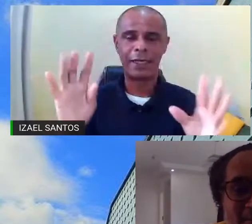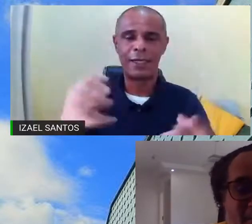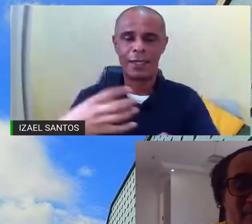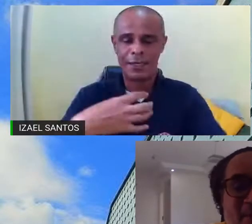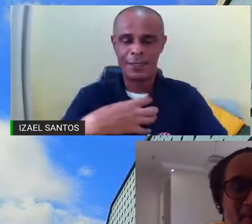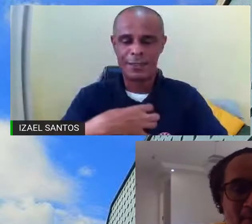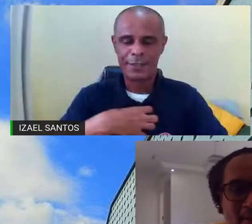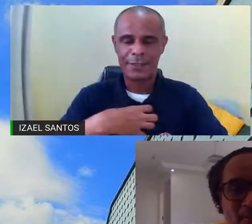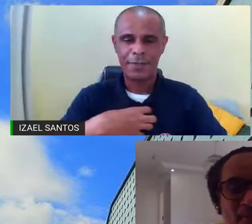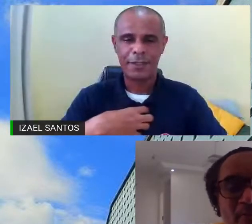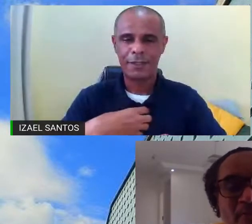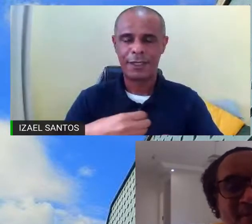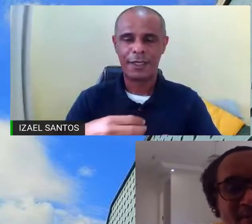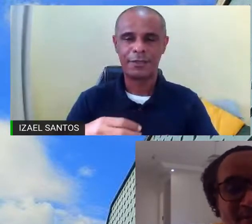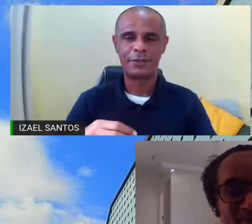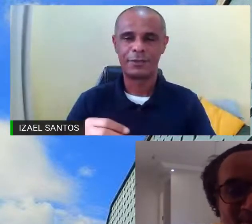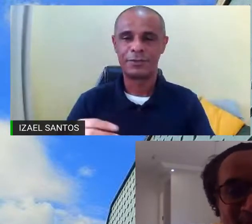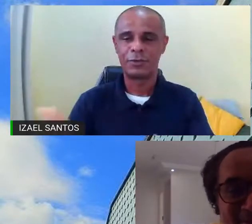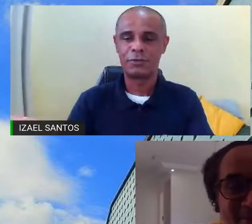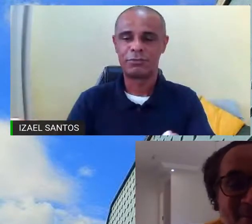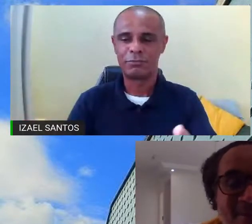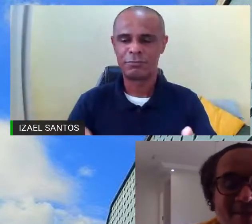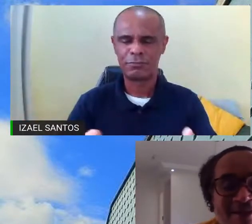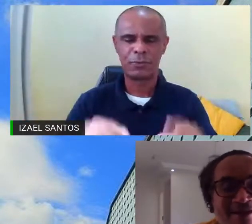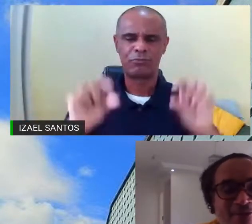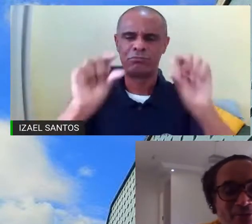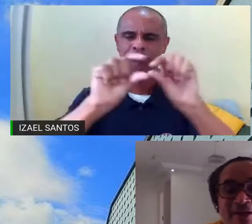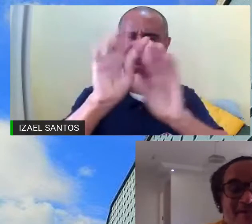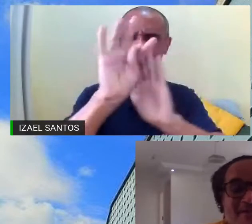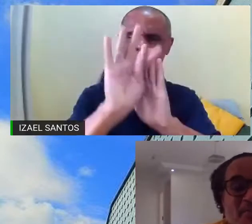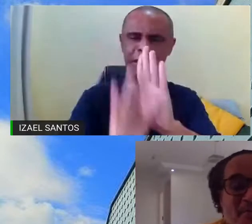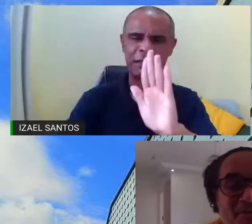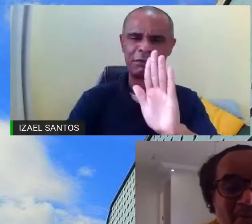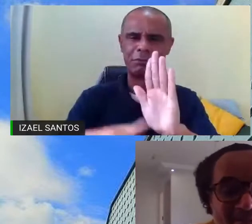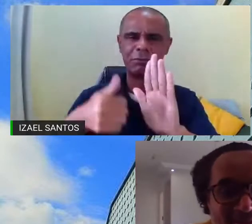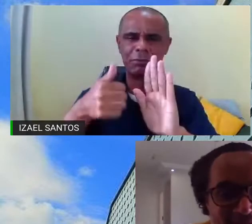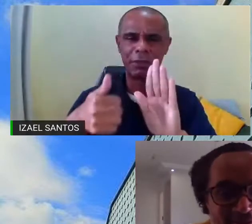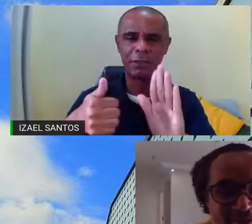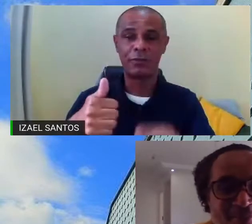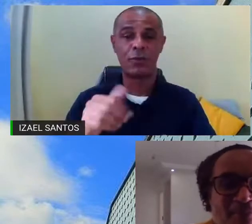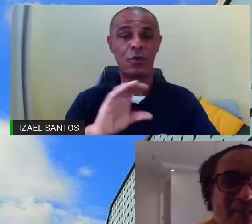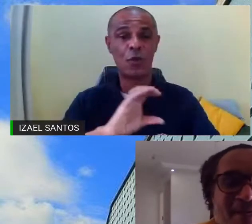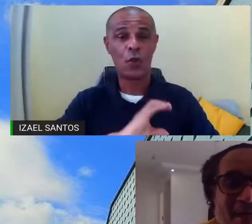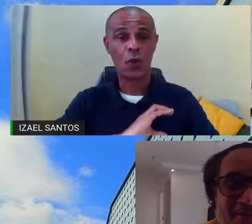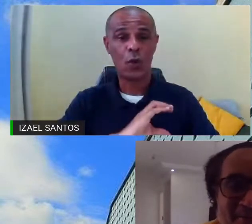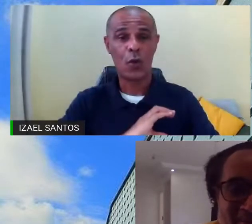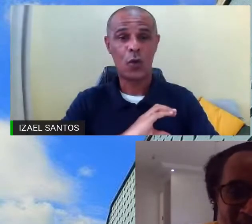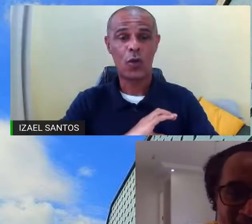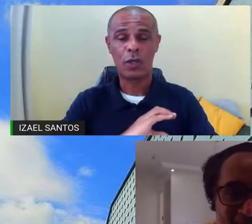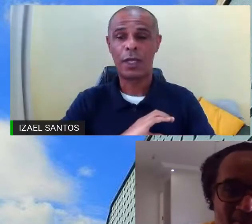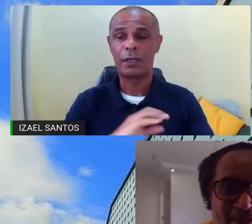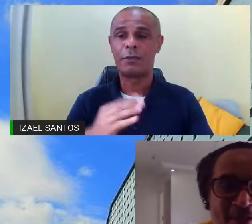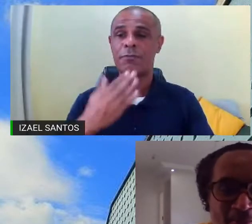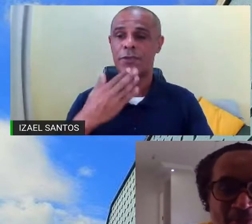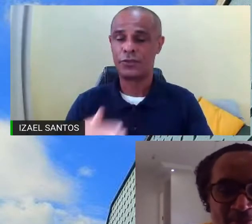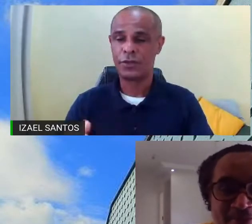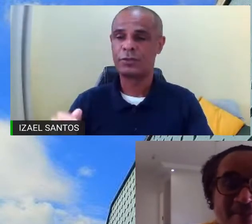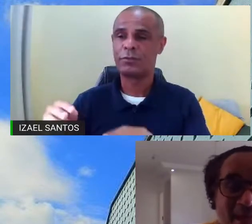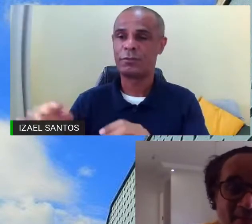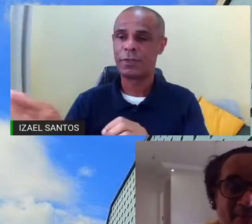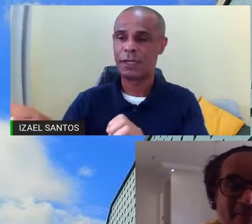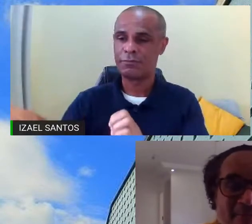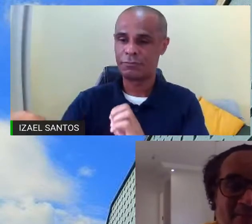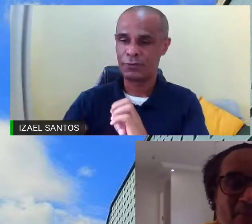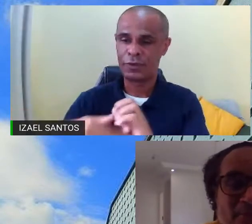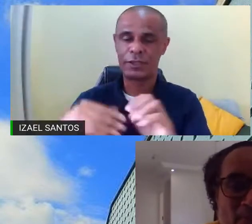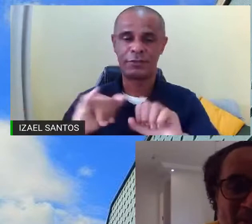sensibilidade de nos acolhermos com o seu belíssimo texto. Os colegas estão pedindo que esse texto seja publicado no site do campus, ou